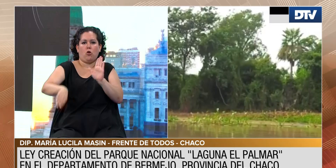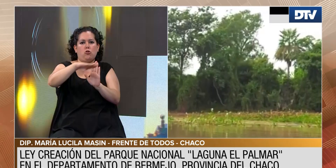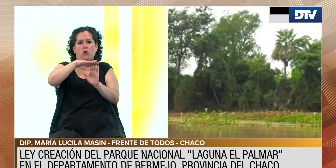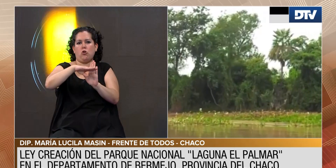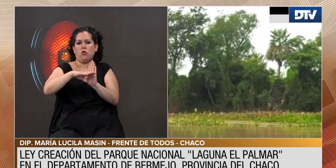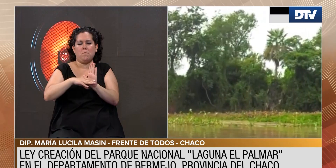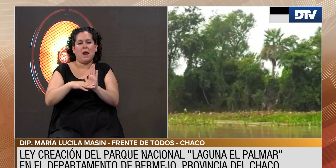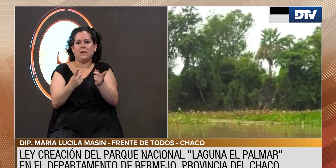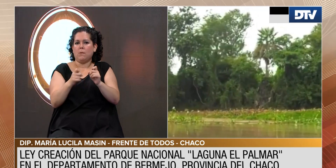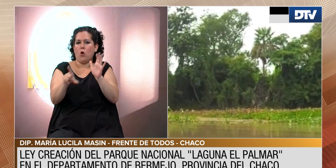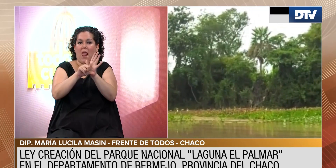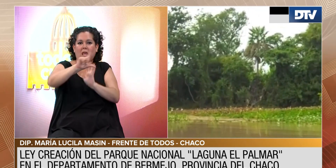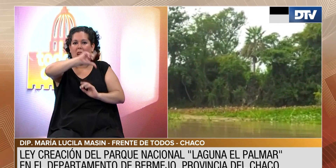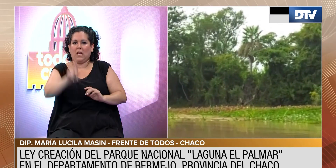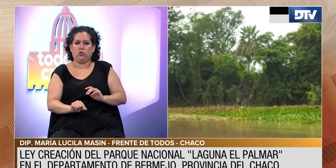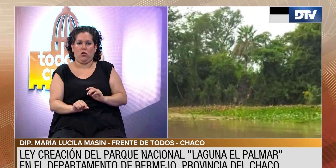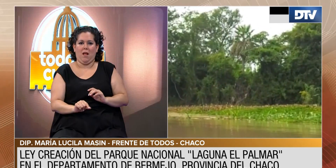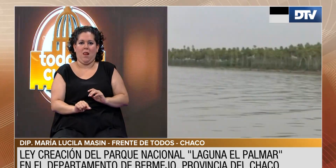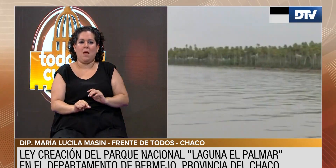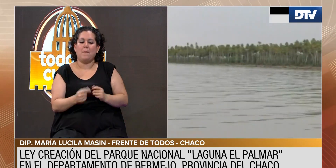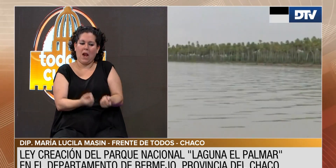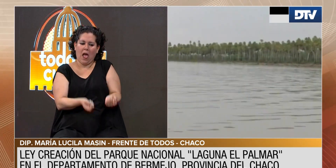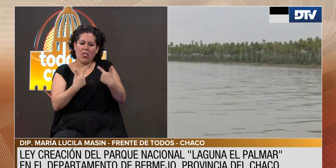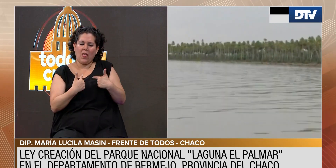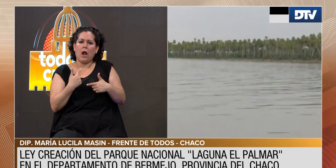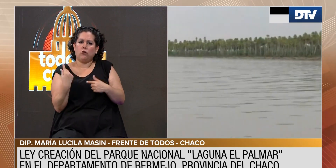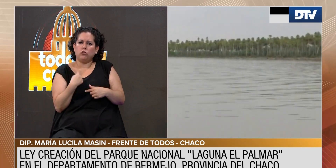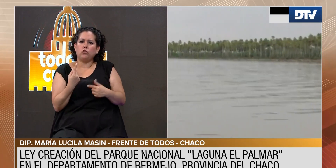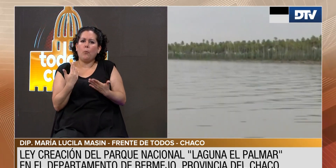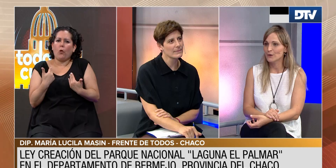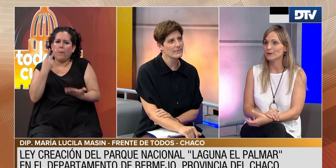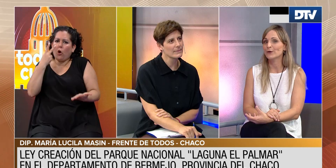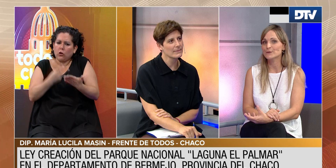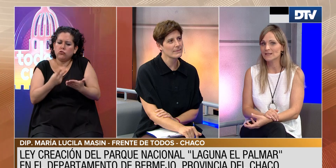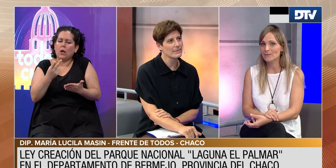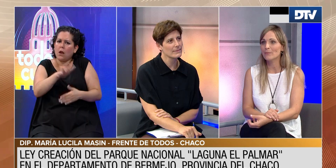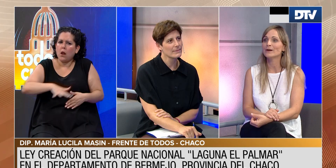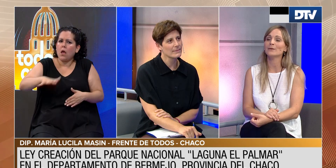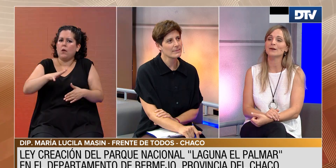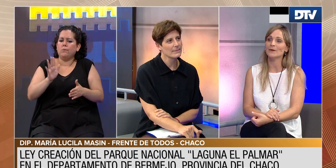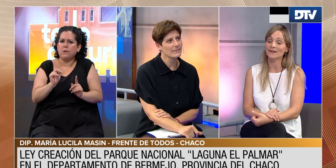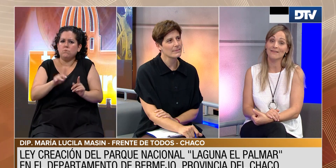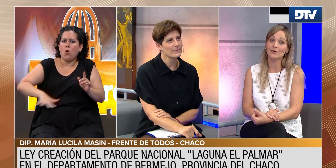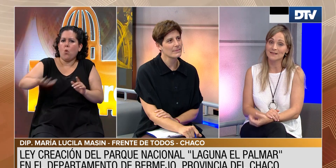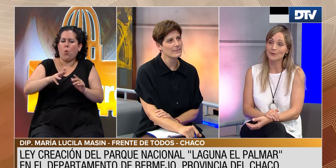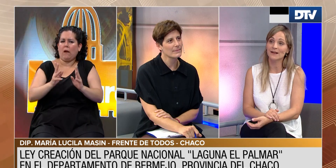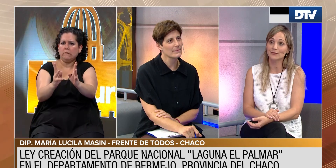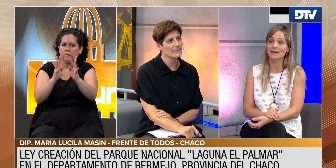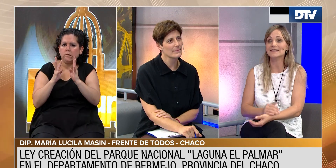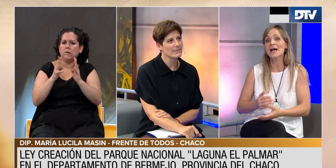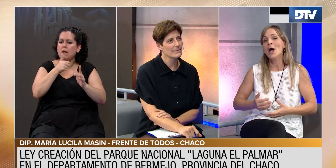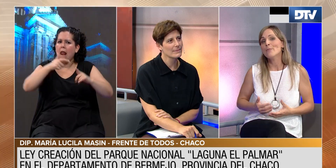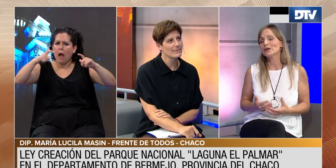necesitamos una ley nacional que nos permita, ¿no?, poder revalorizar nuestro ecosistema, poder revalorizar